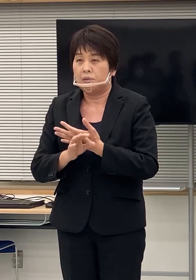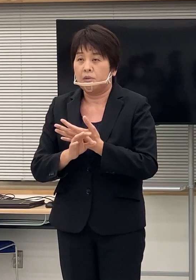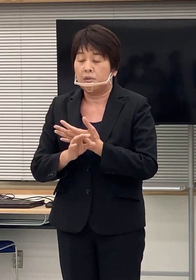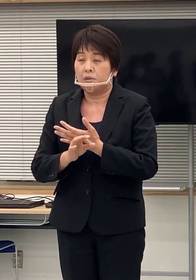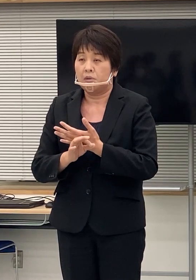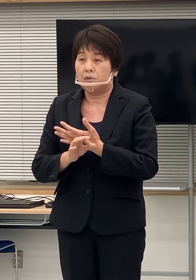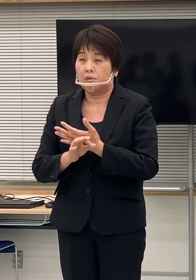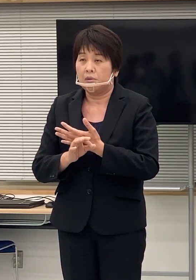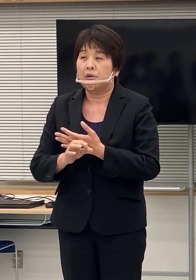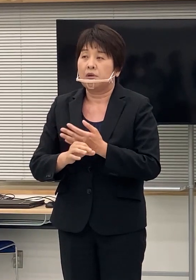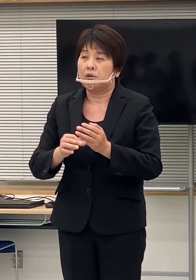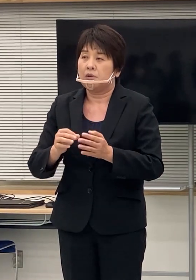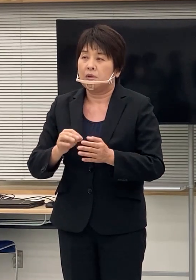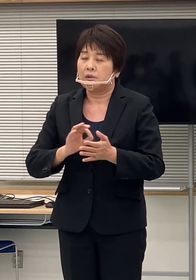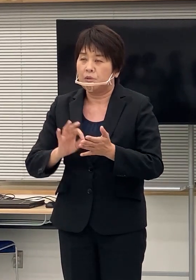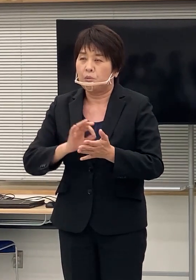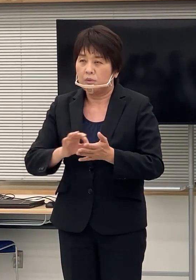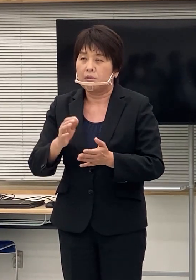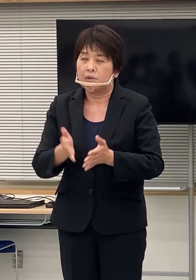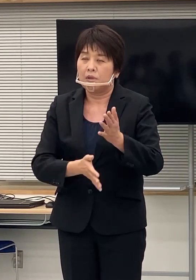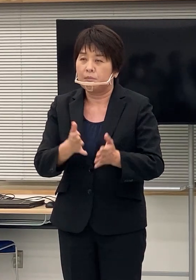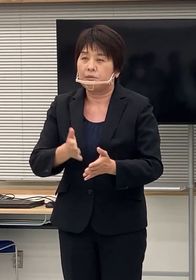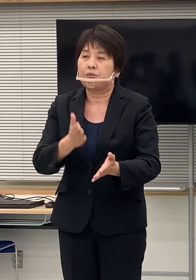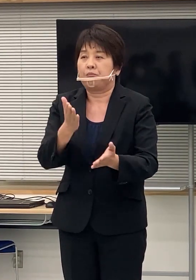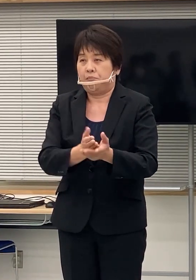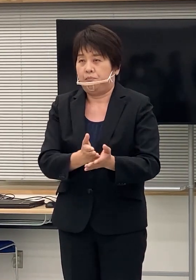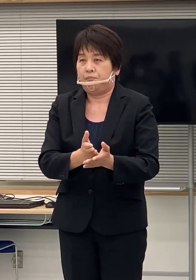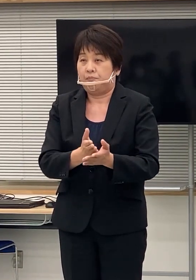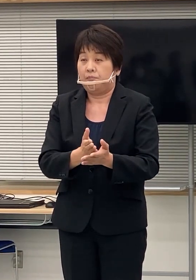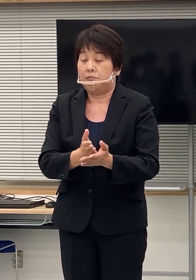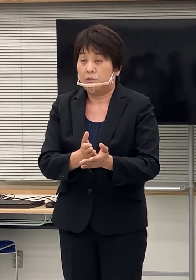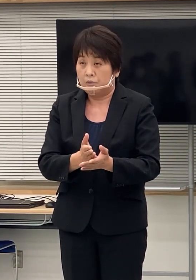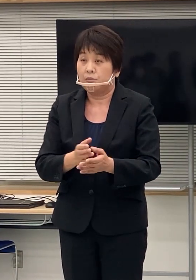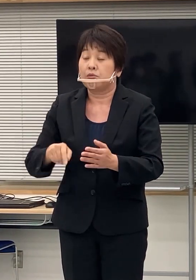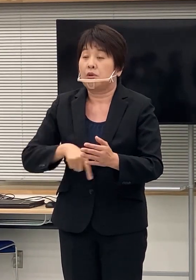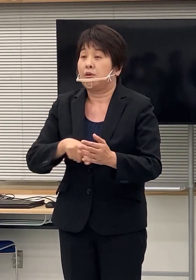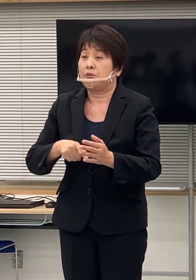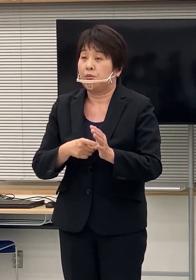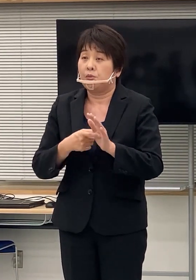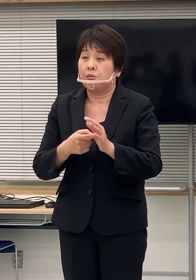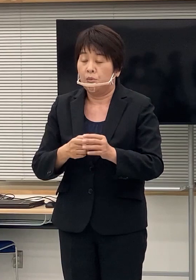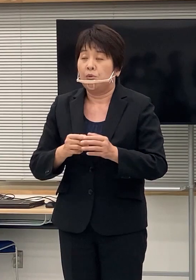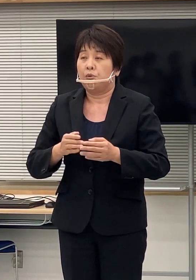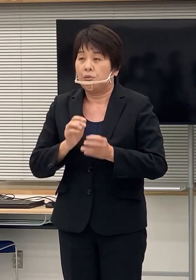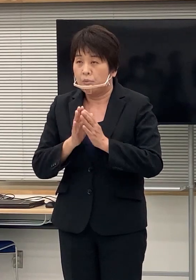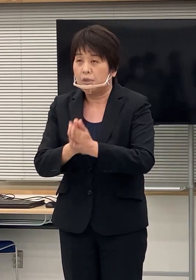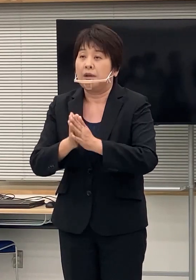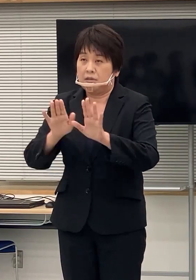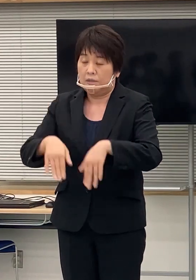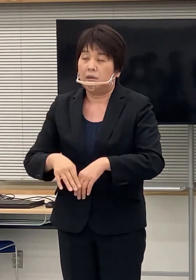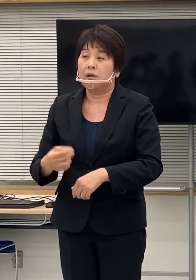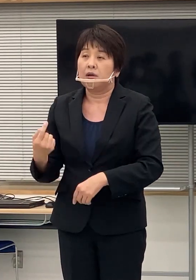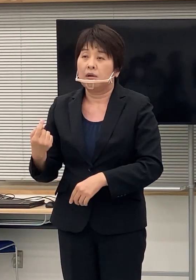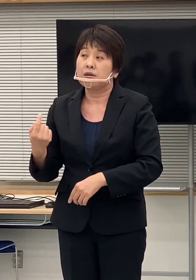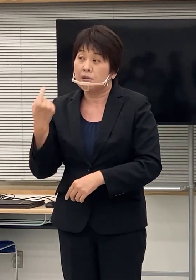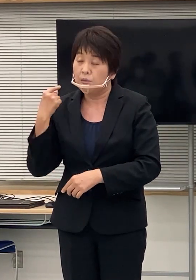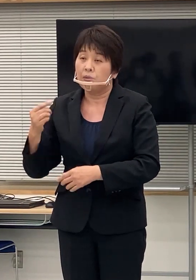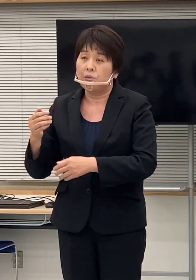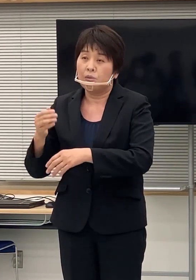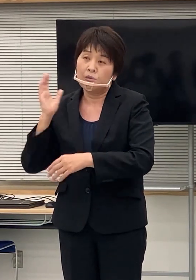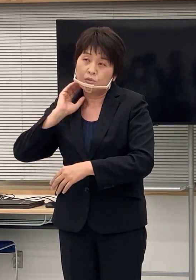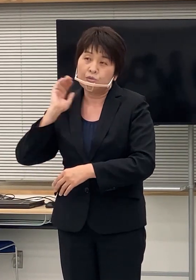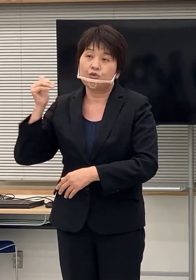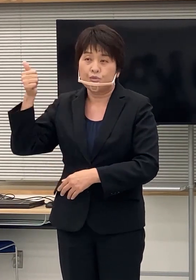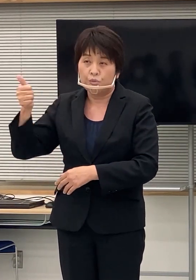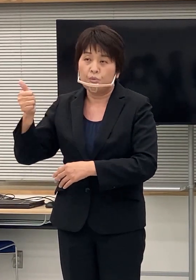用、サービス等を利用しない、これが主眼でありましたけれども、これから、昨日安倍総理もおっしゃってましたが、長期